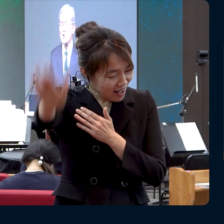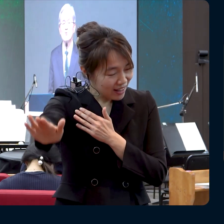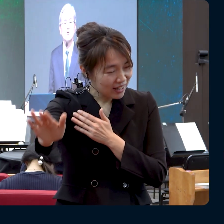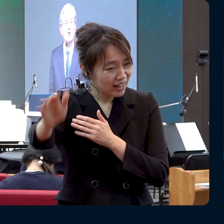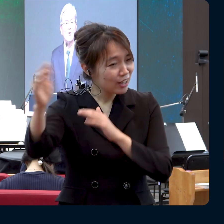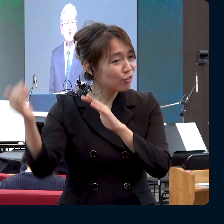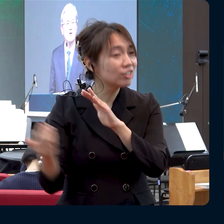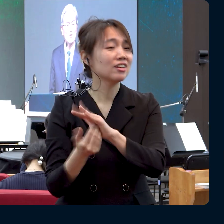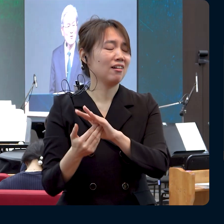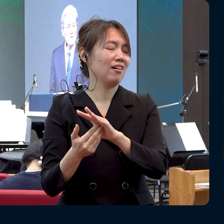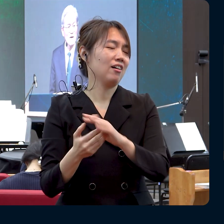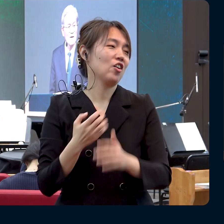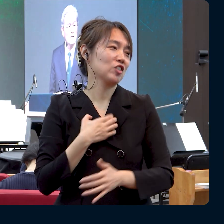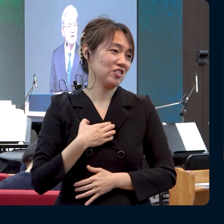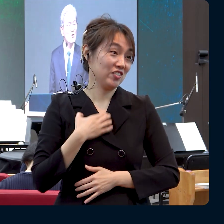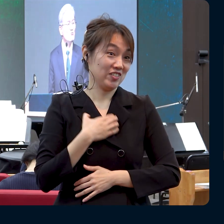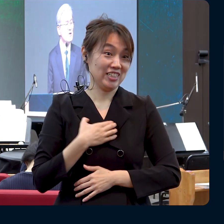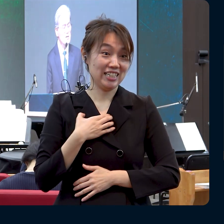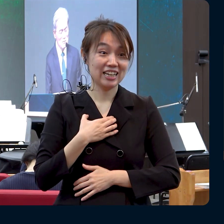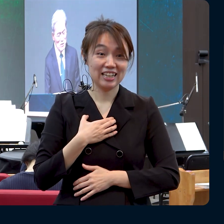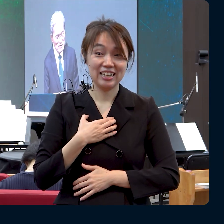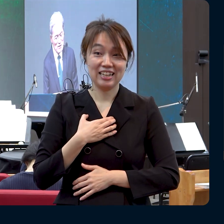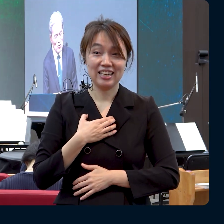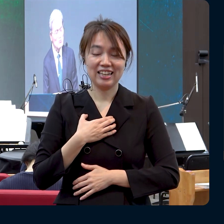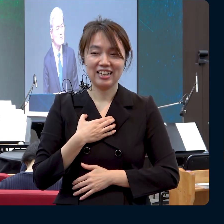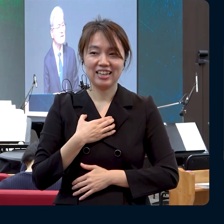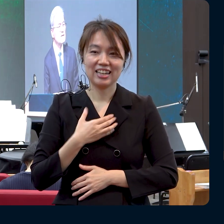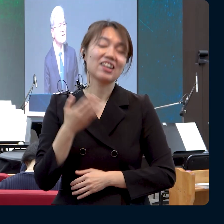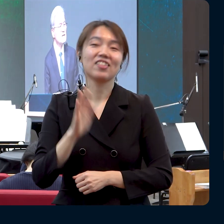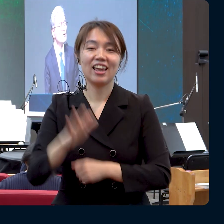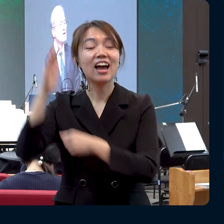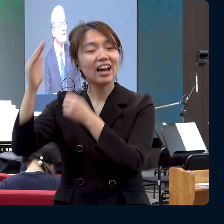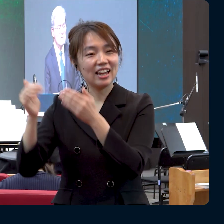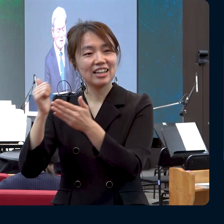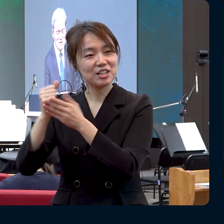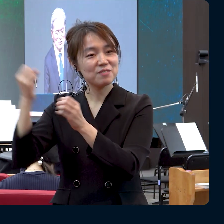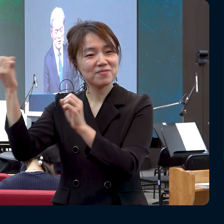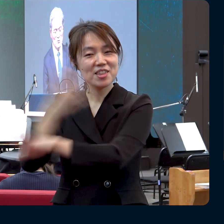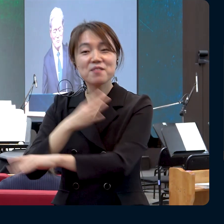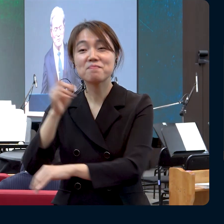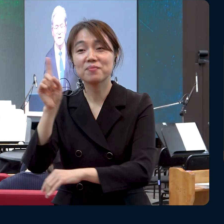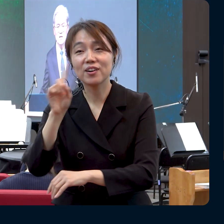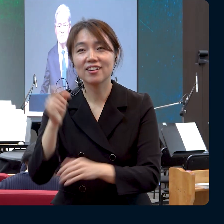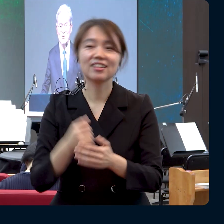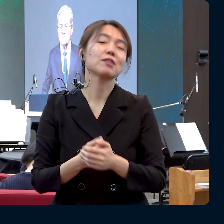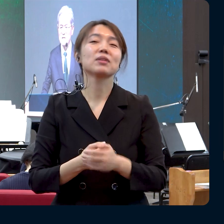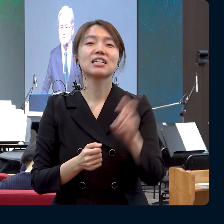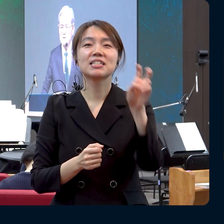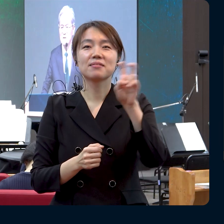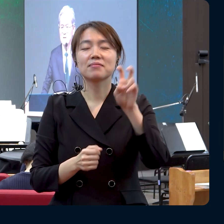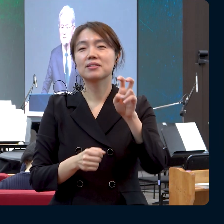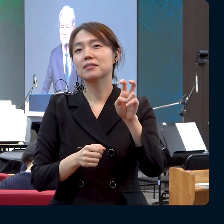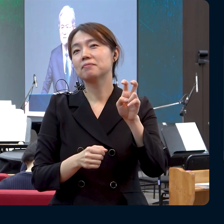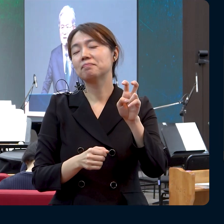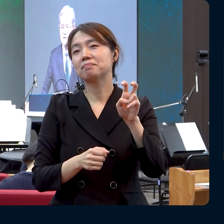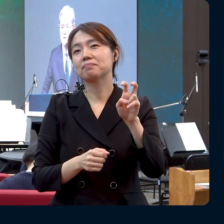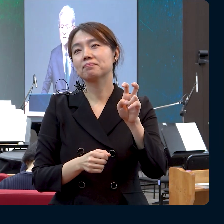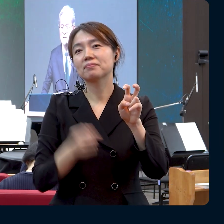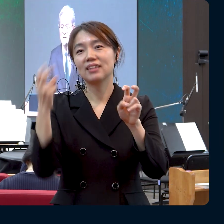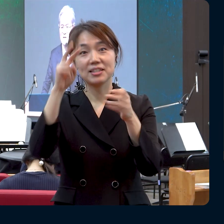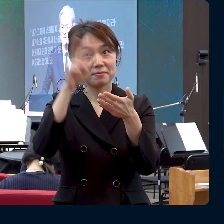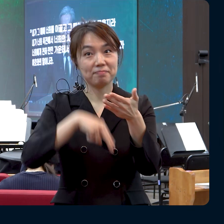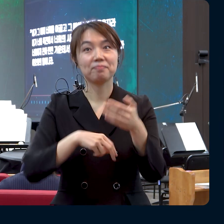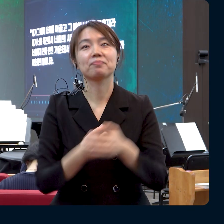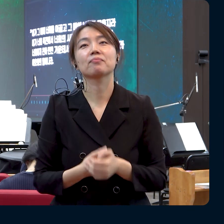않을 수가 없죠. 그런데 이런 우리의 질문에 대해서 주님은 이렇게 대답하신 것이죠. 20절 말씀을 다시 한번